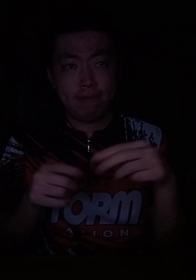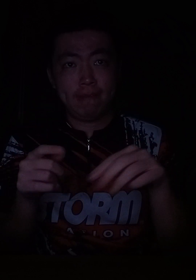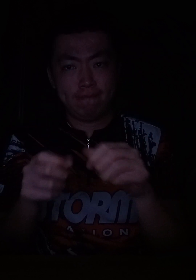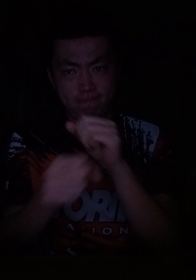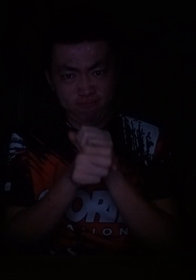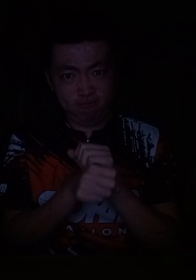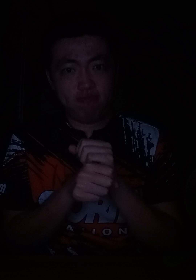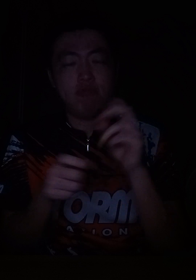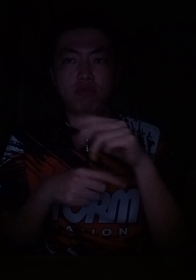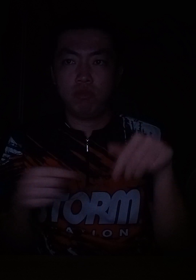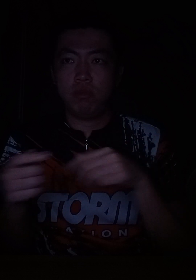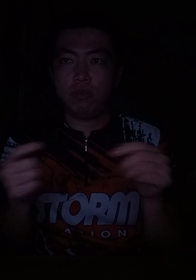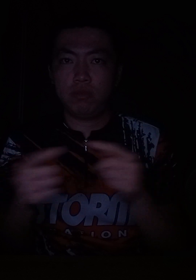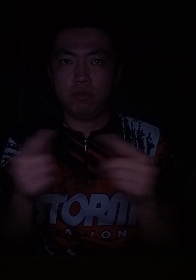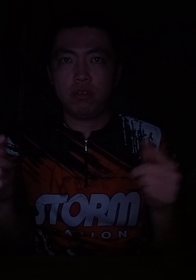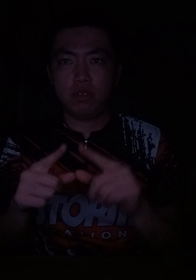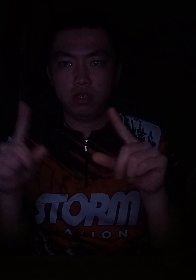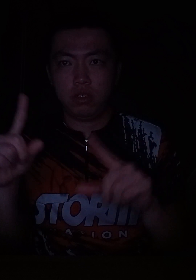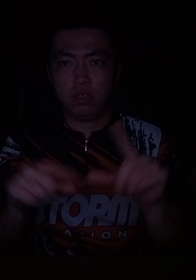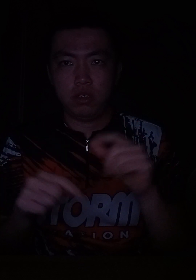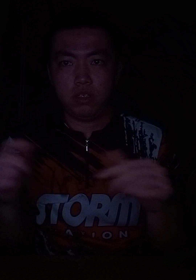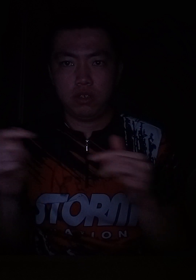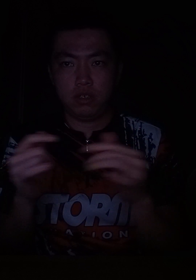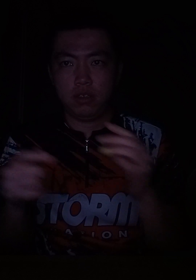체포하고 정확한 범행 경위와 동기를 조사하고 있습니다.